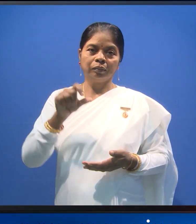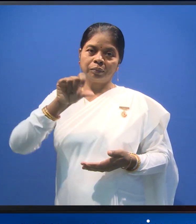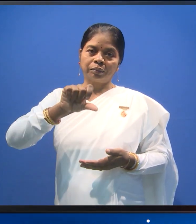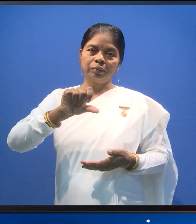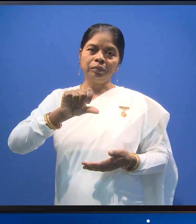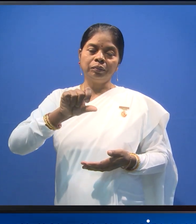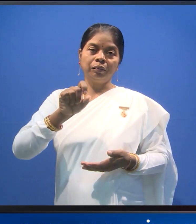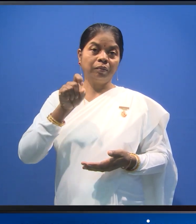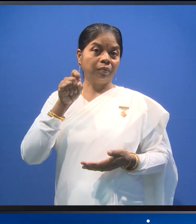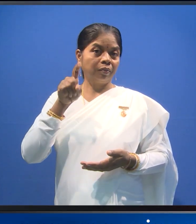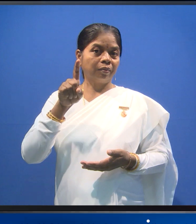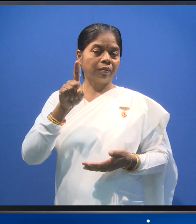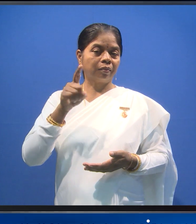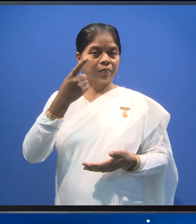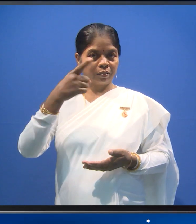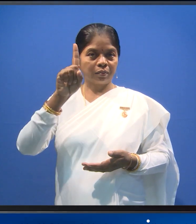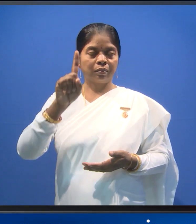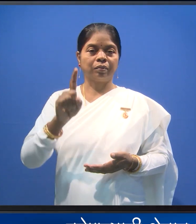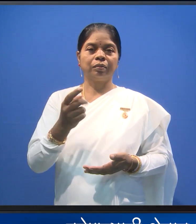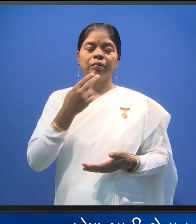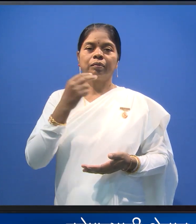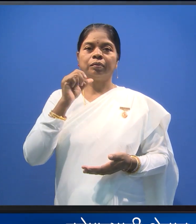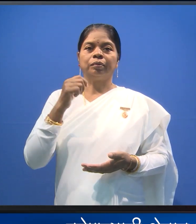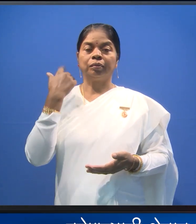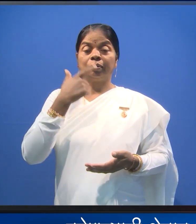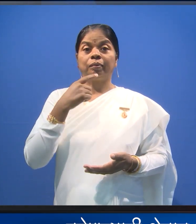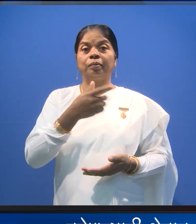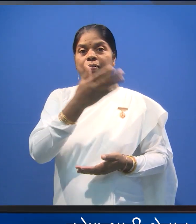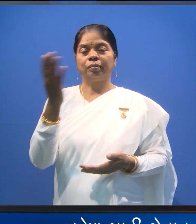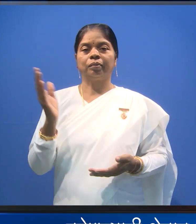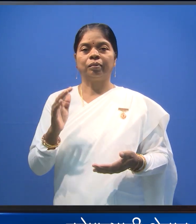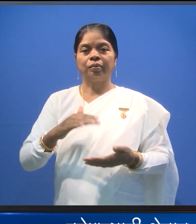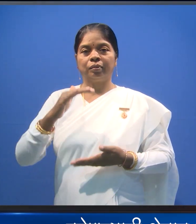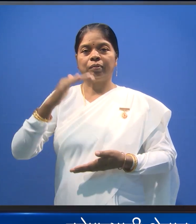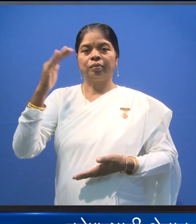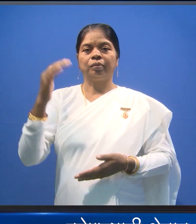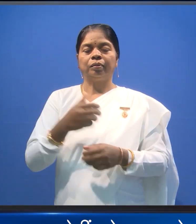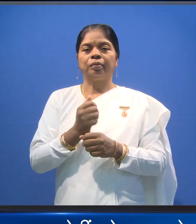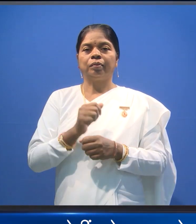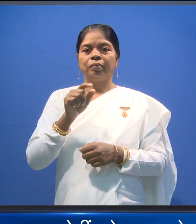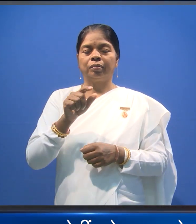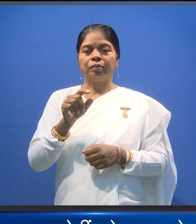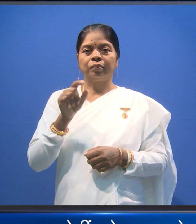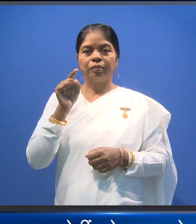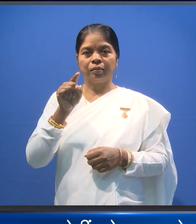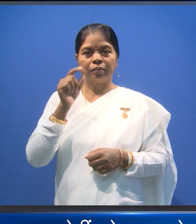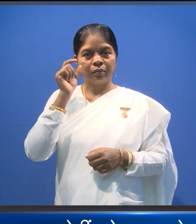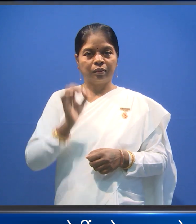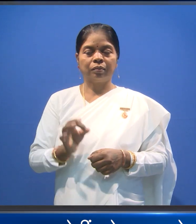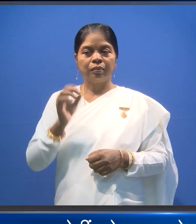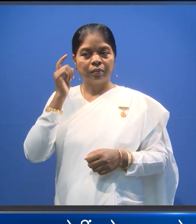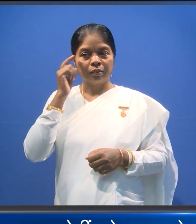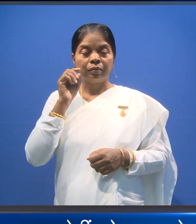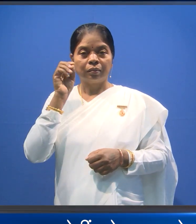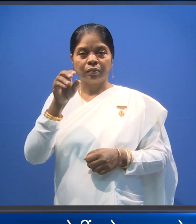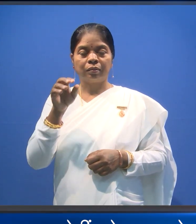मानतो ते नंतर संभव होते. कोणत्याही क्षेत्रात प्रगती करण्यासाठी ज्या गोष्टींकडे लक्ष द्यावे